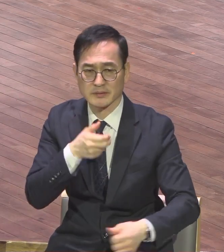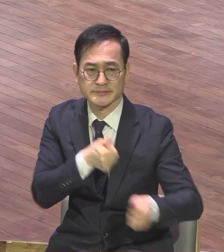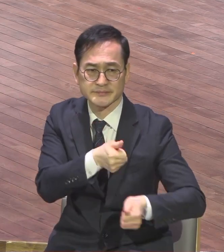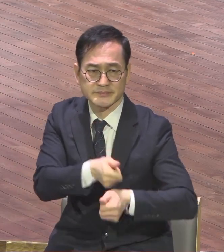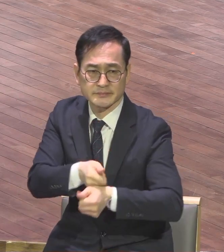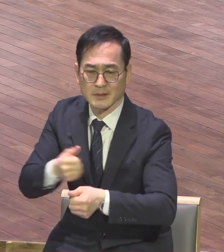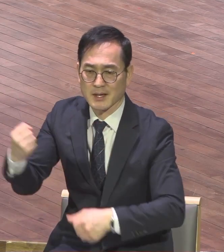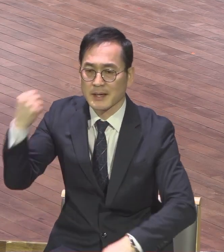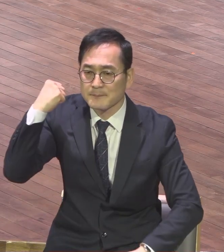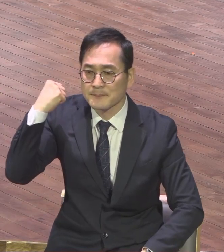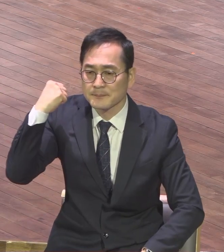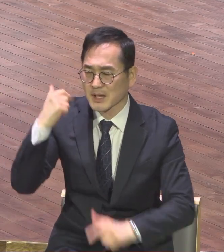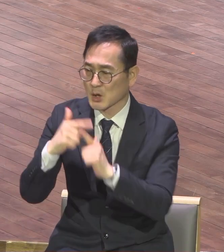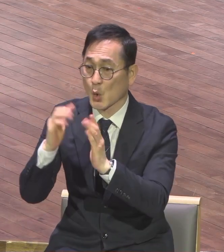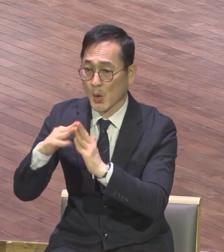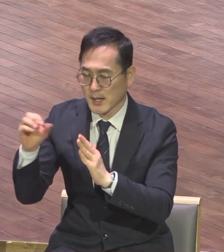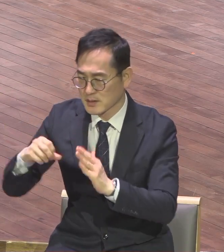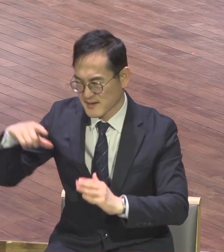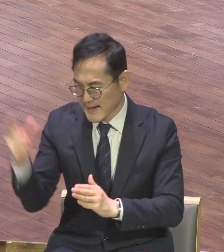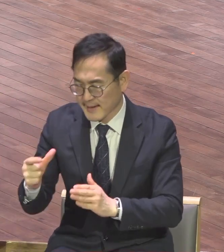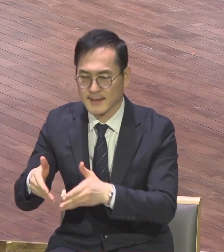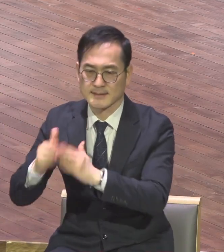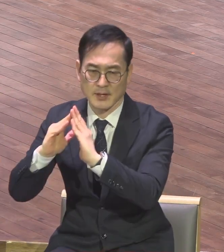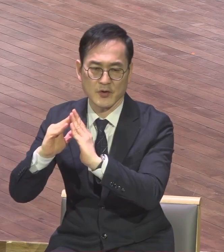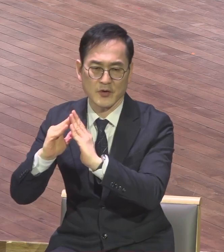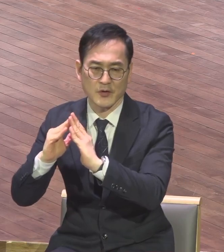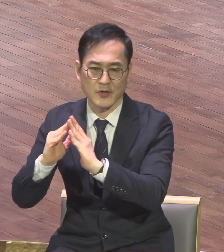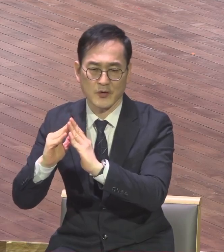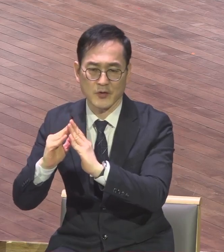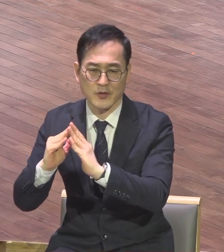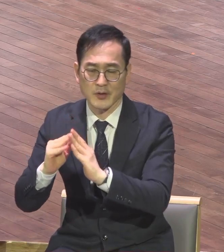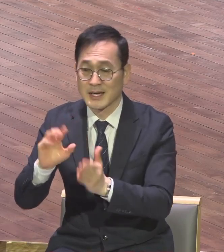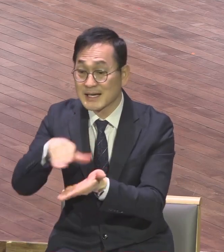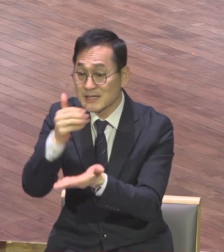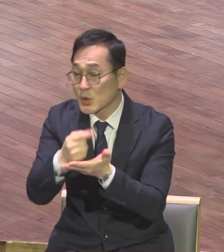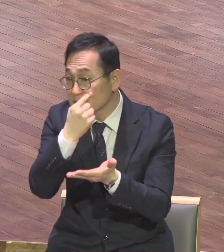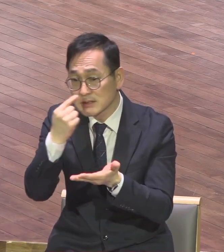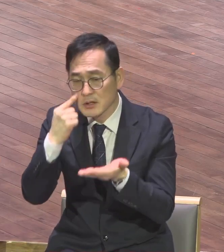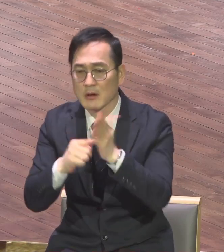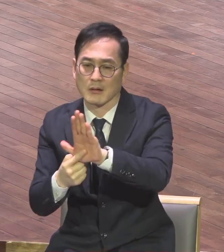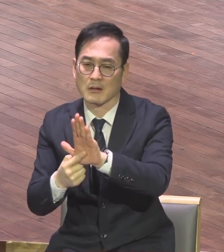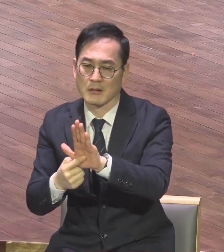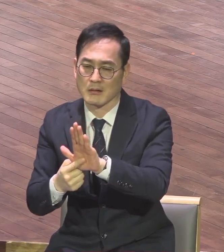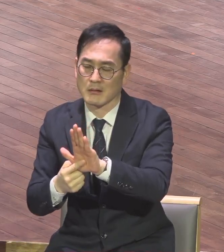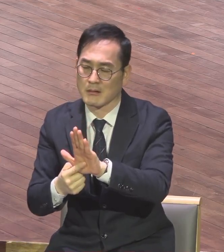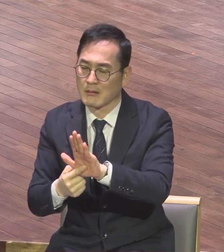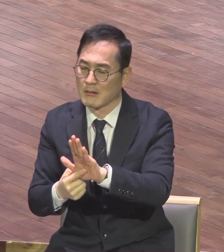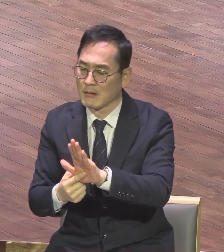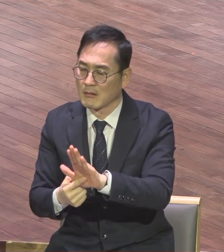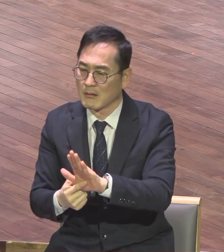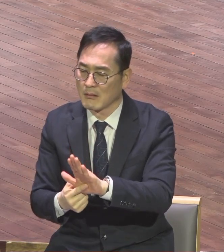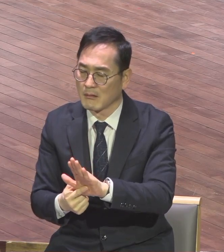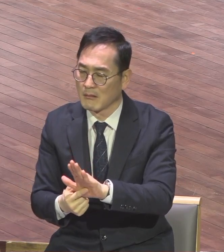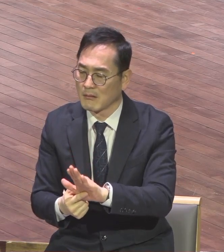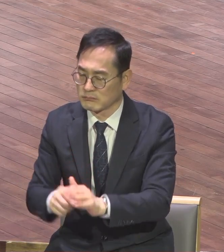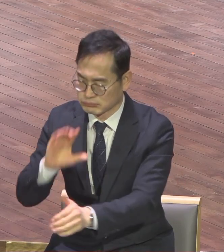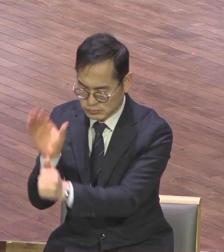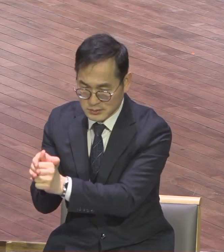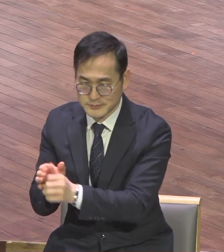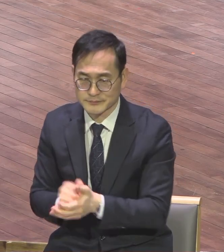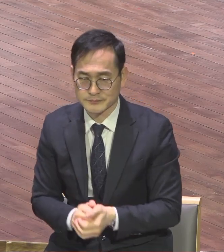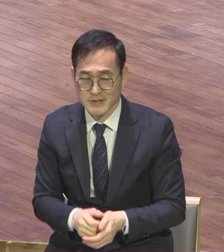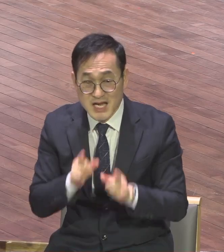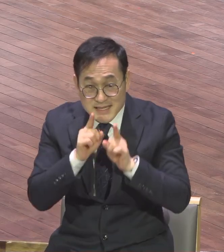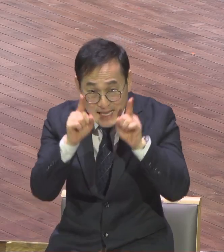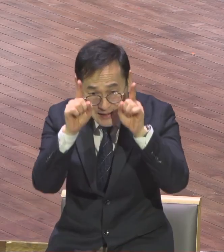것도 아니고 교회로서의 삶을 살게 하겠다. 그리스도를 증거하는 삶을 살게 하겠다는 것입니다. 다 주신 거죠. 음부의 권세가